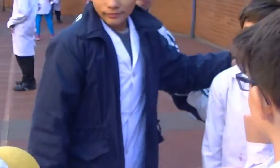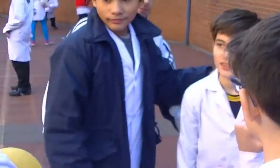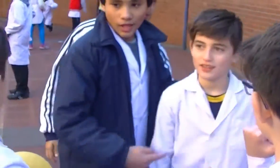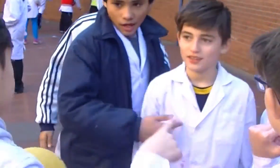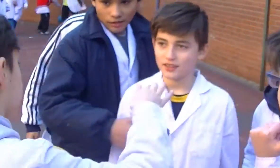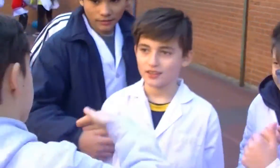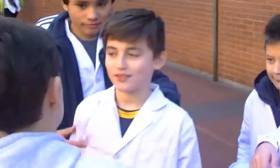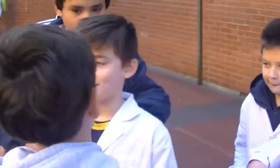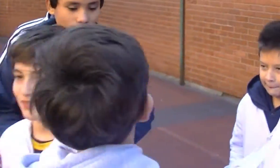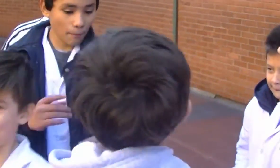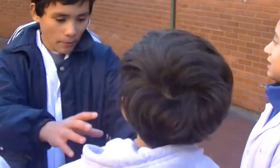sueños,